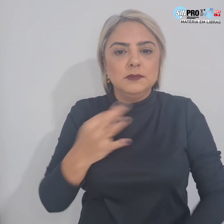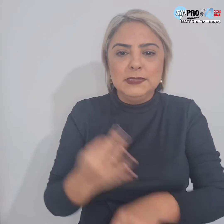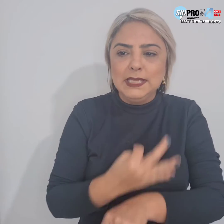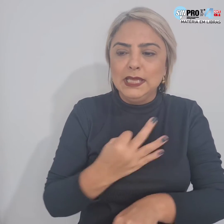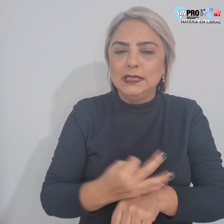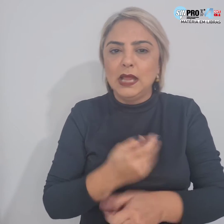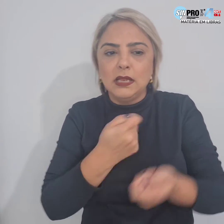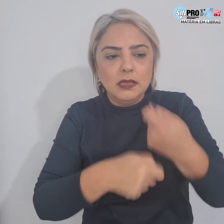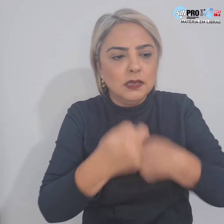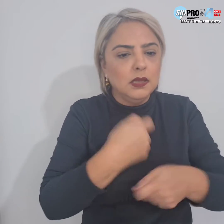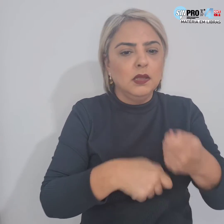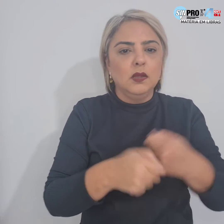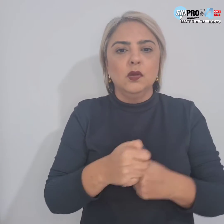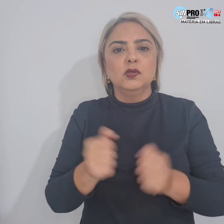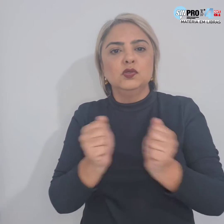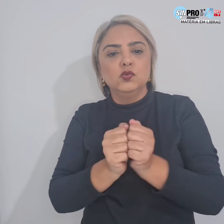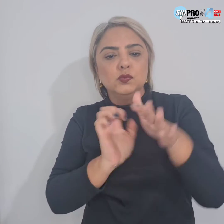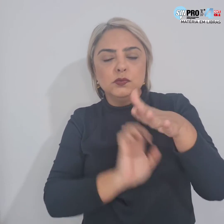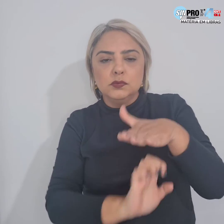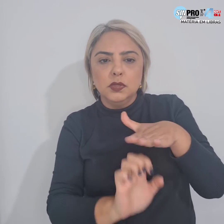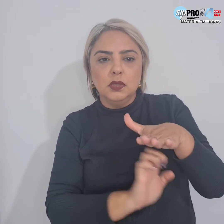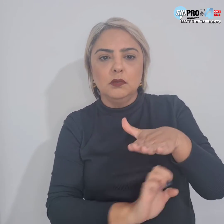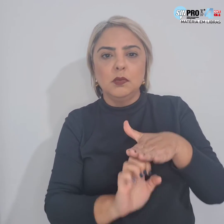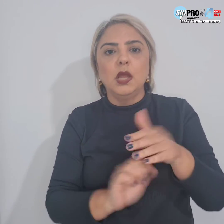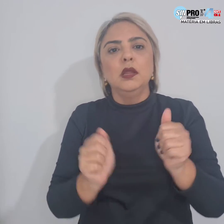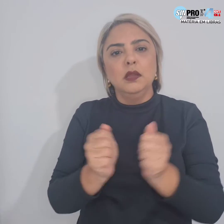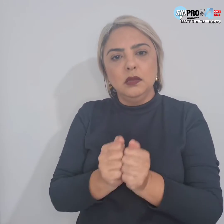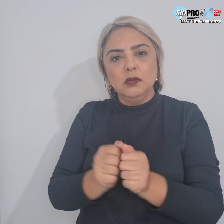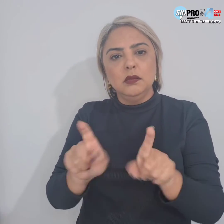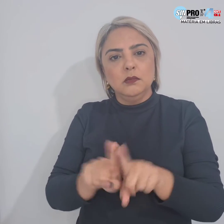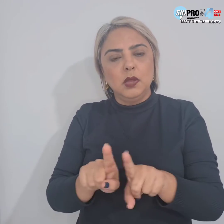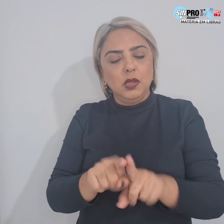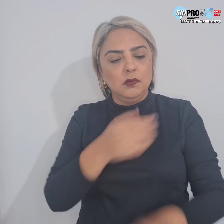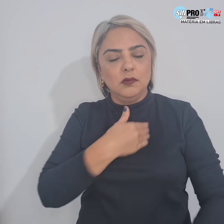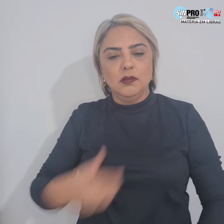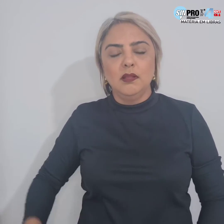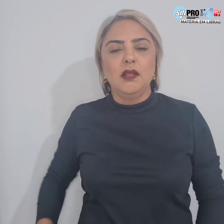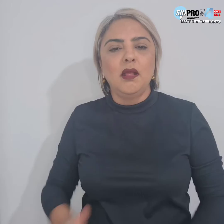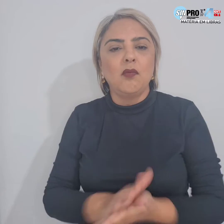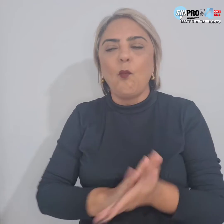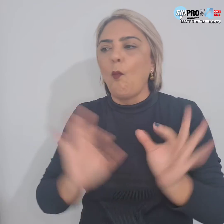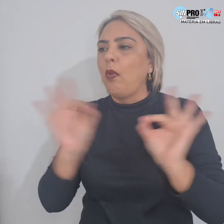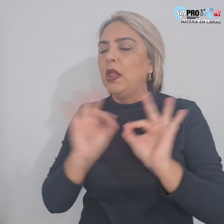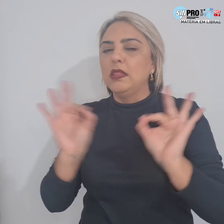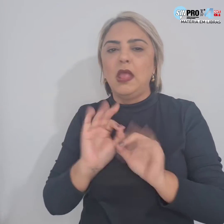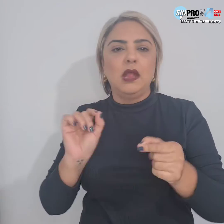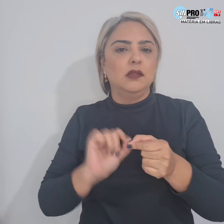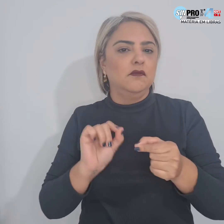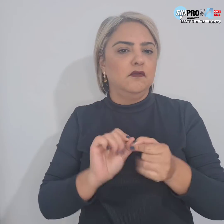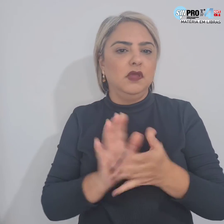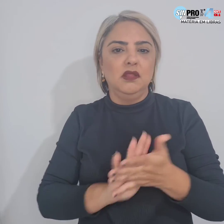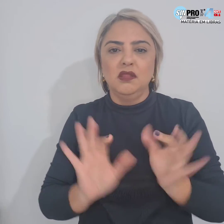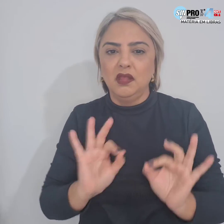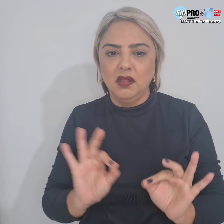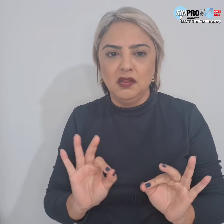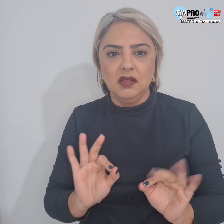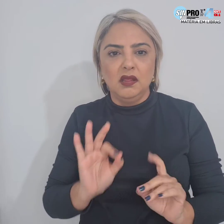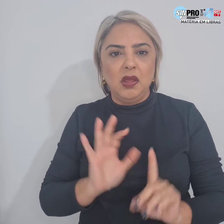negociar com as empresas e com o governo e nada foi providenciado. Expostos à